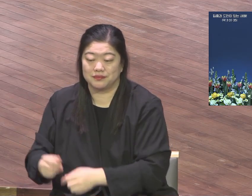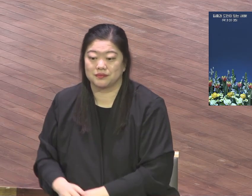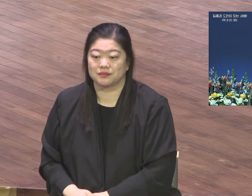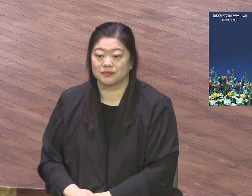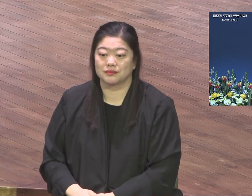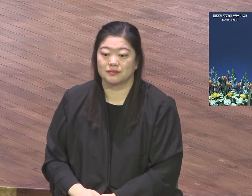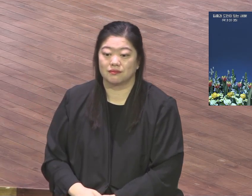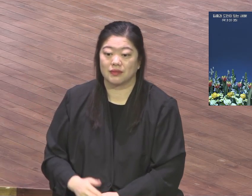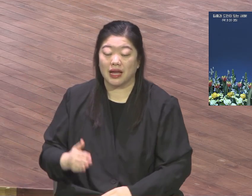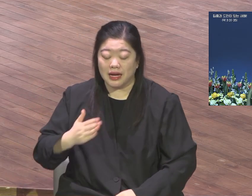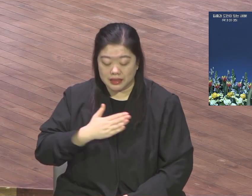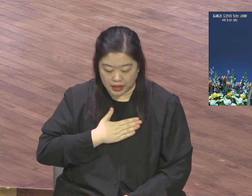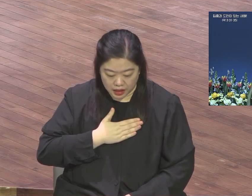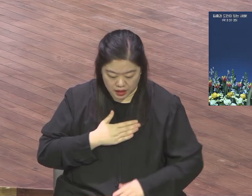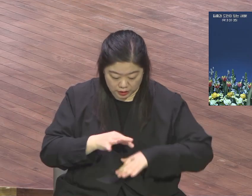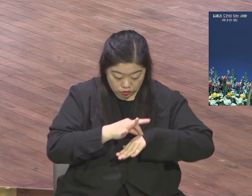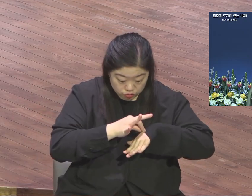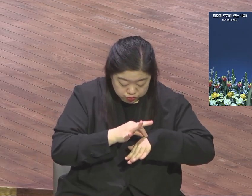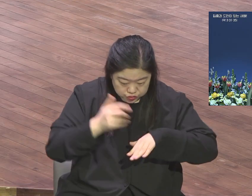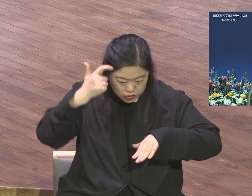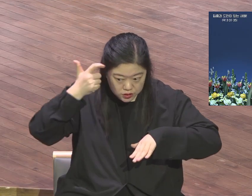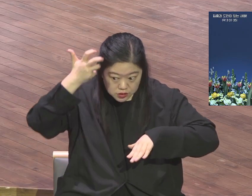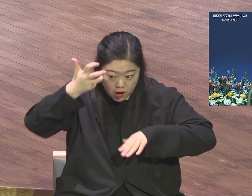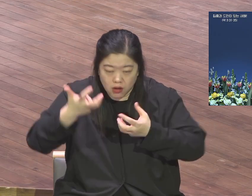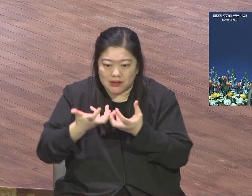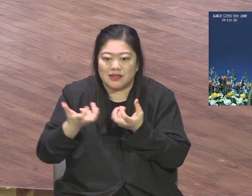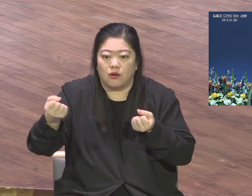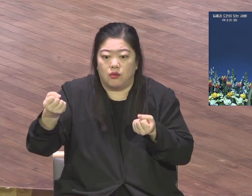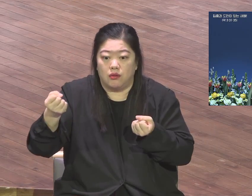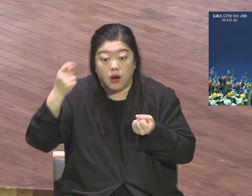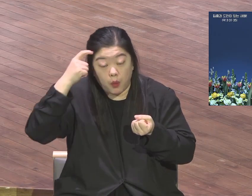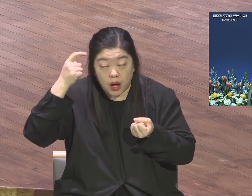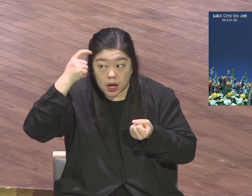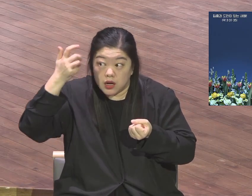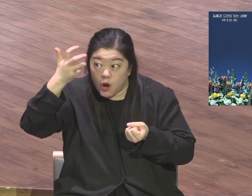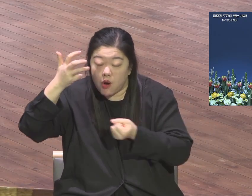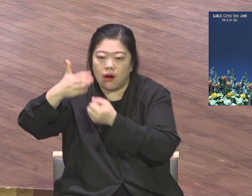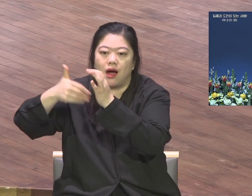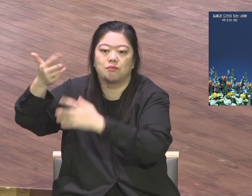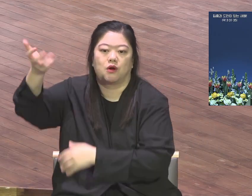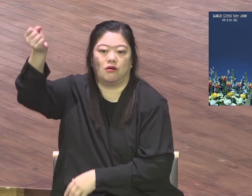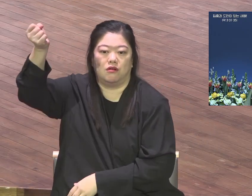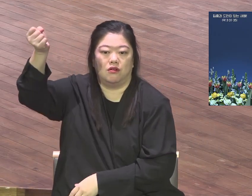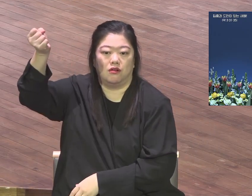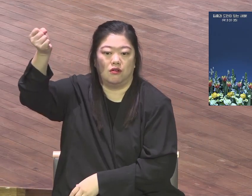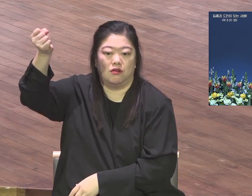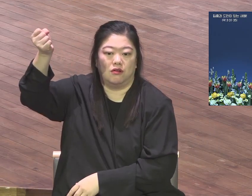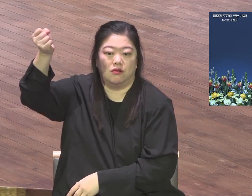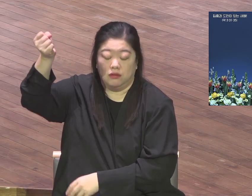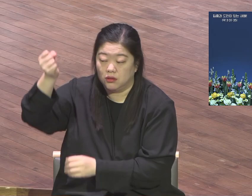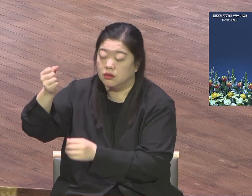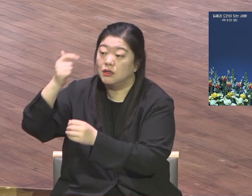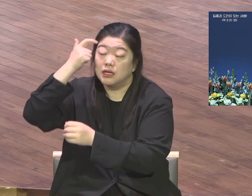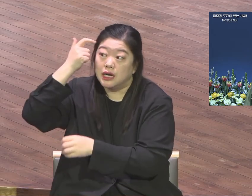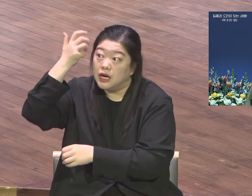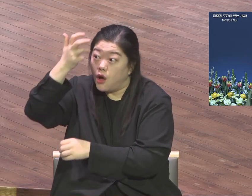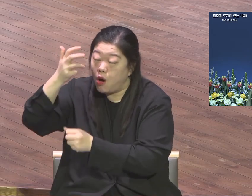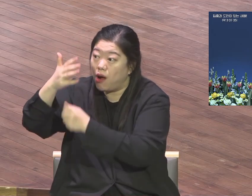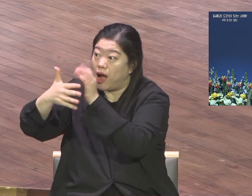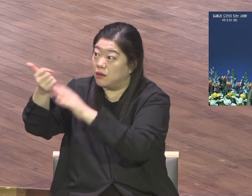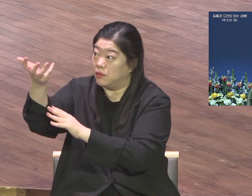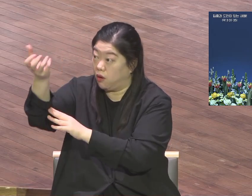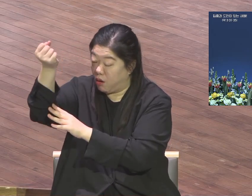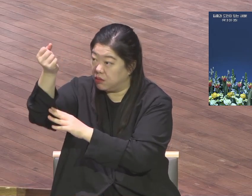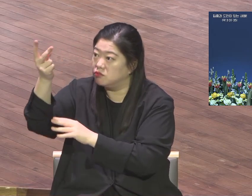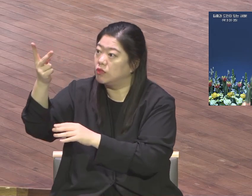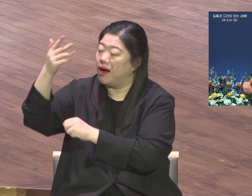영혼을 부르잖아요. 내 영혼아, 내 영혼아, 내 영혼. 영적인 사람이 할 수 있는 말이지요. 영적인